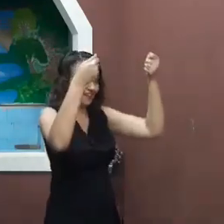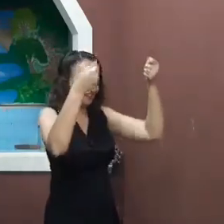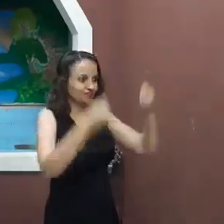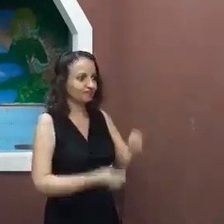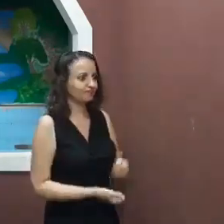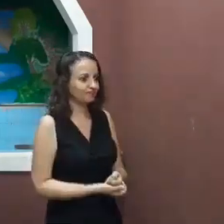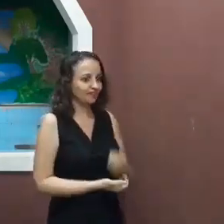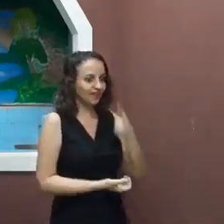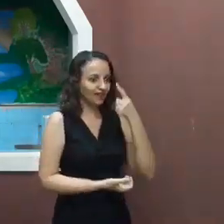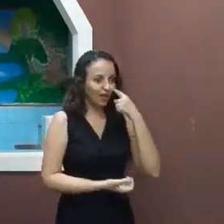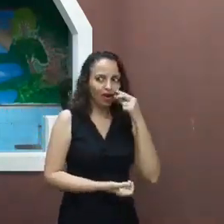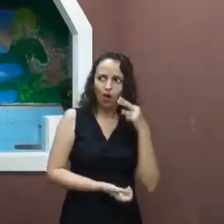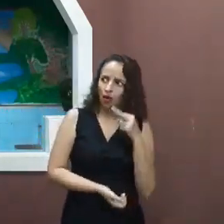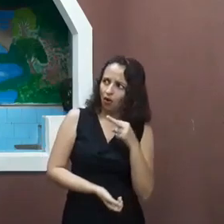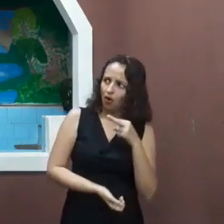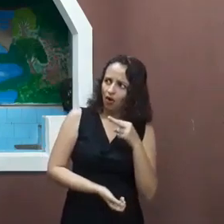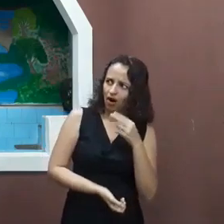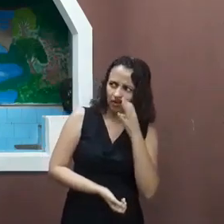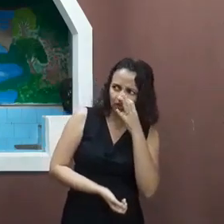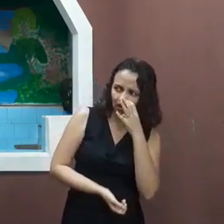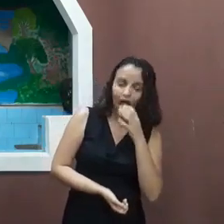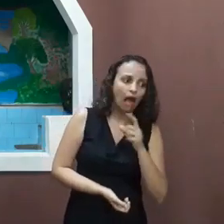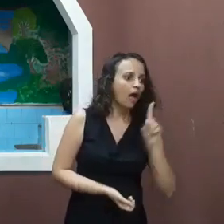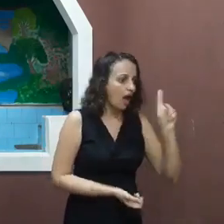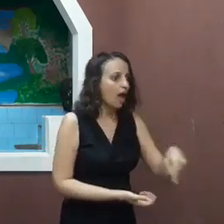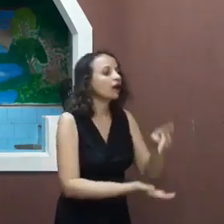Fica olhando assim para mim, não, isso é verdade.